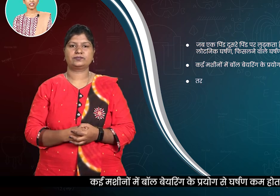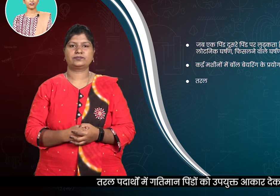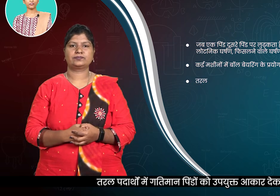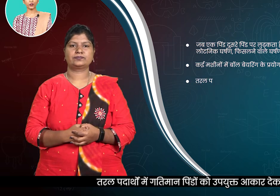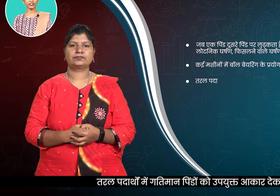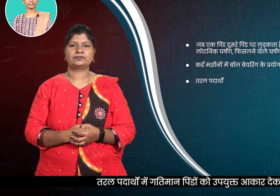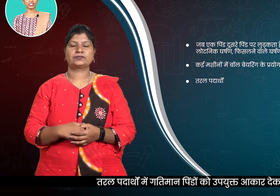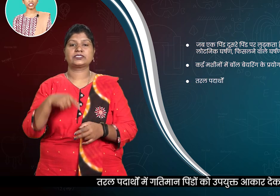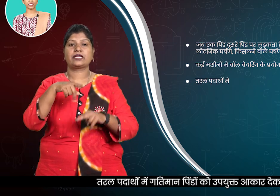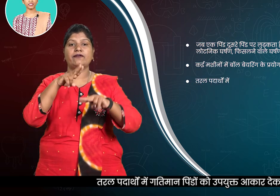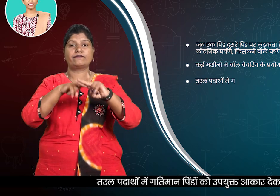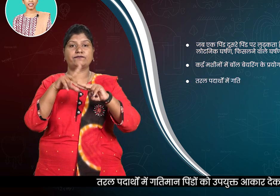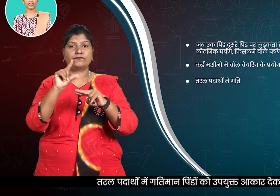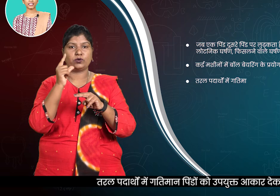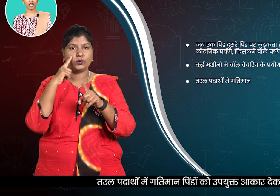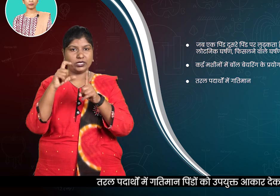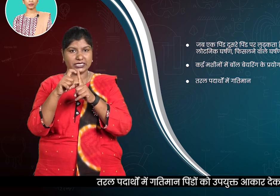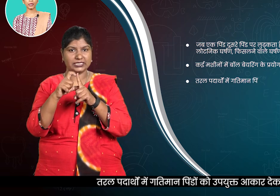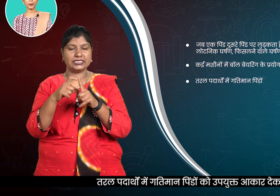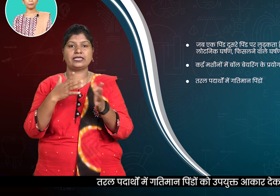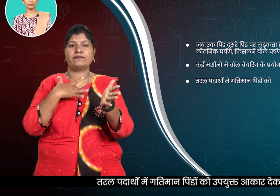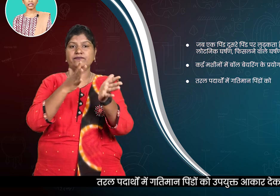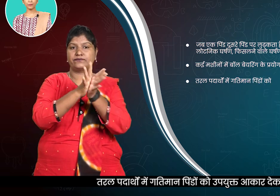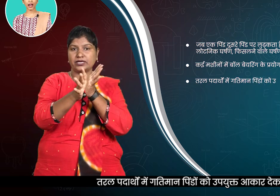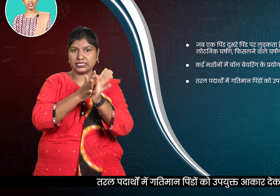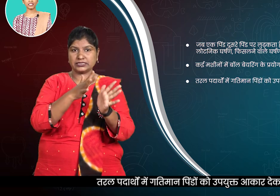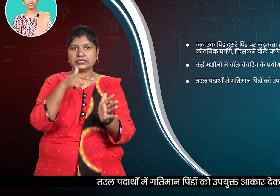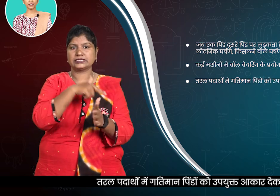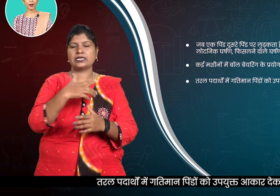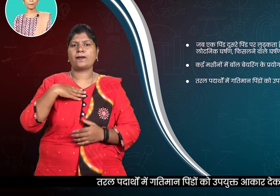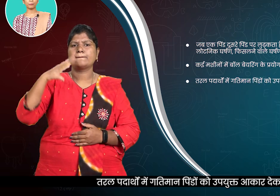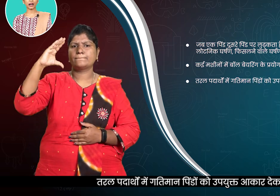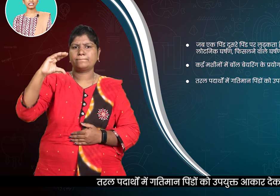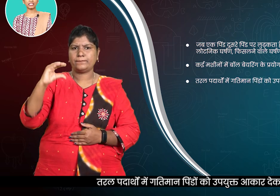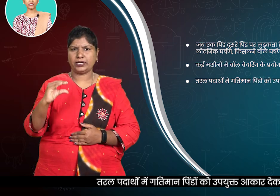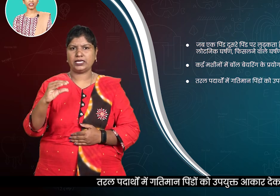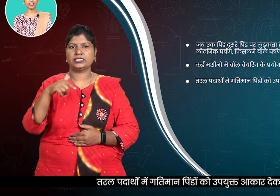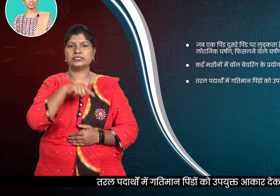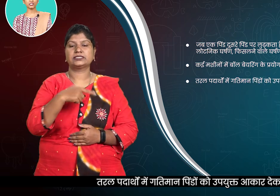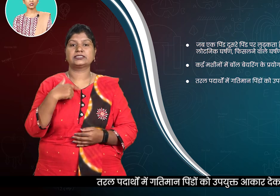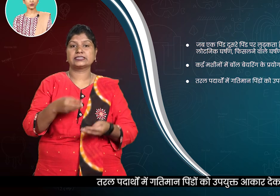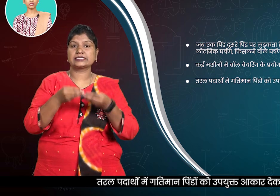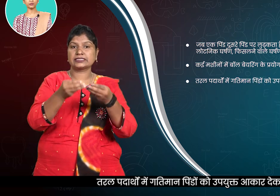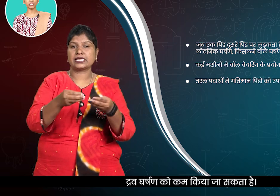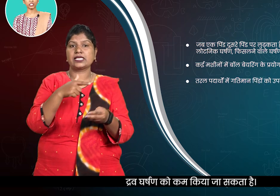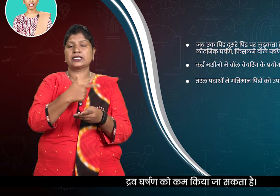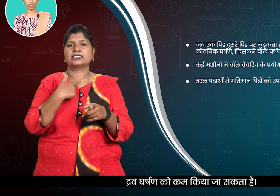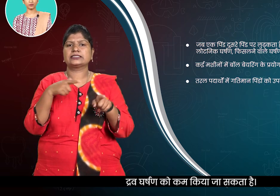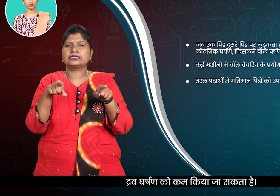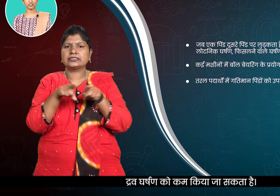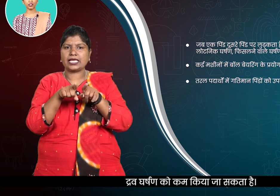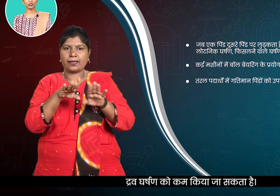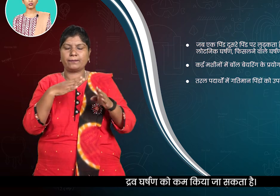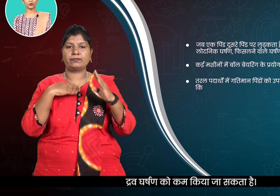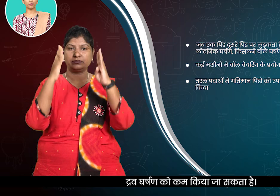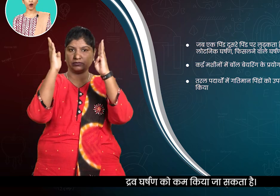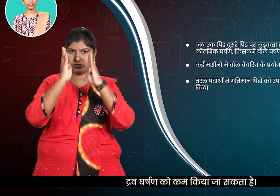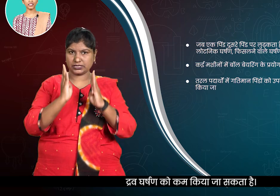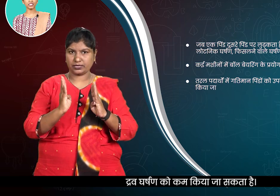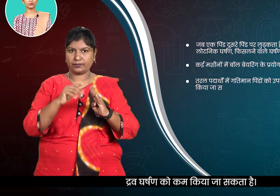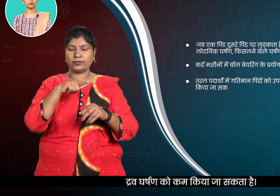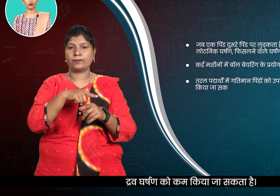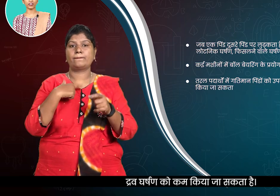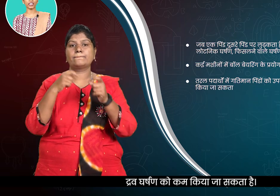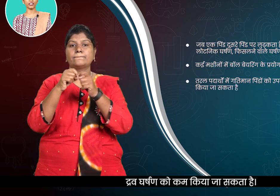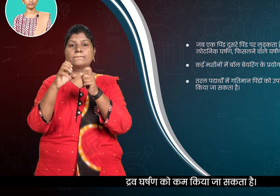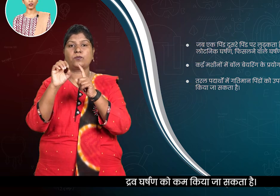तरल पदार्थों में गतिमान वस्तु को उपयुक्त आकार देकर द्रव घर्षन को कम किया जा सकता है